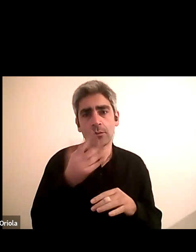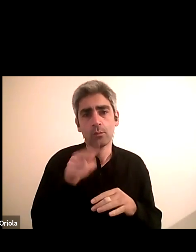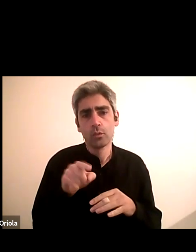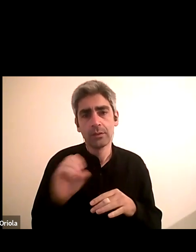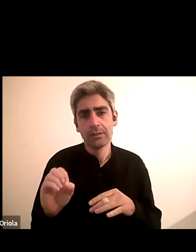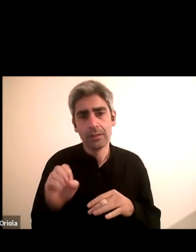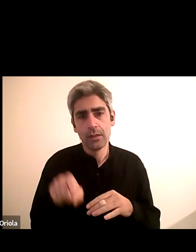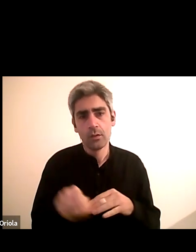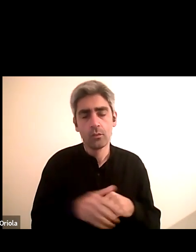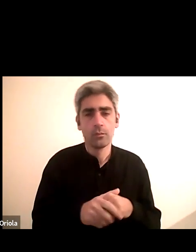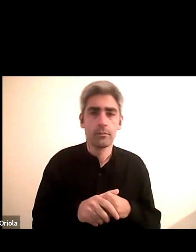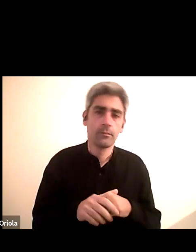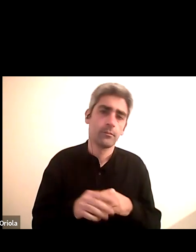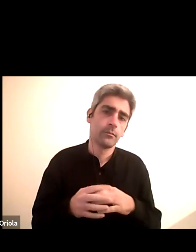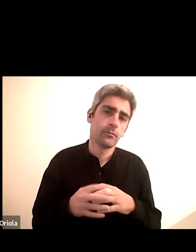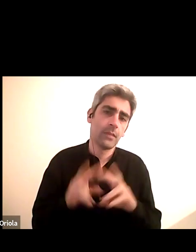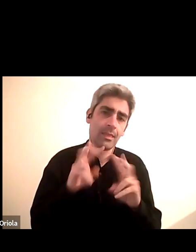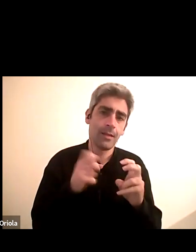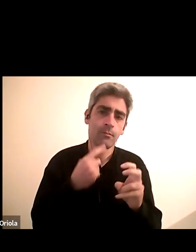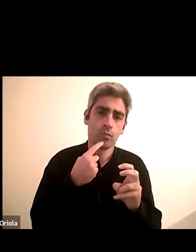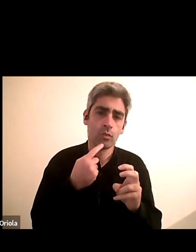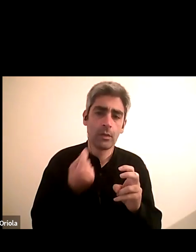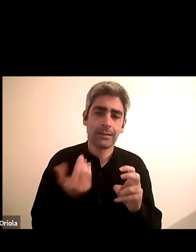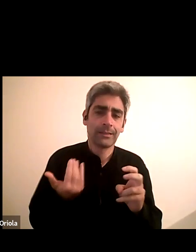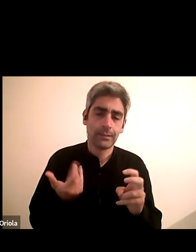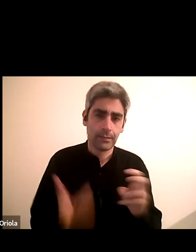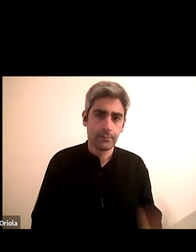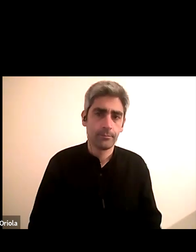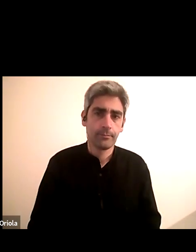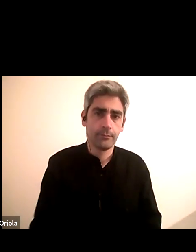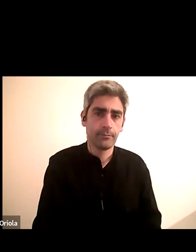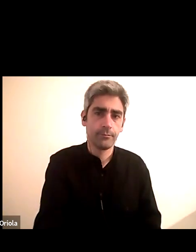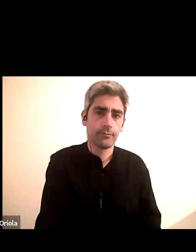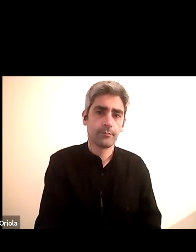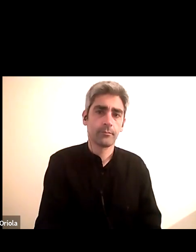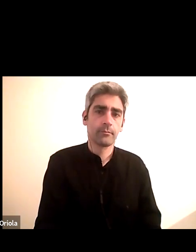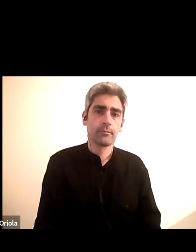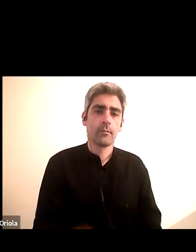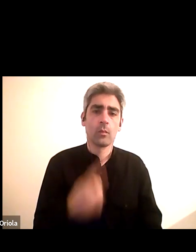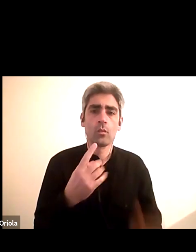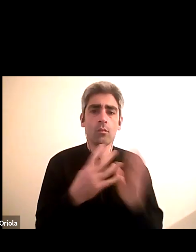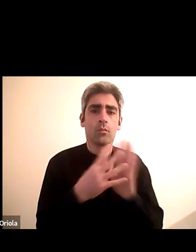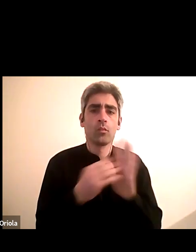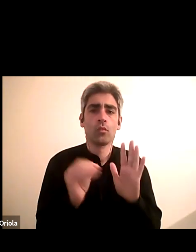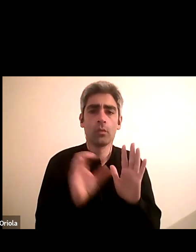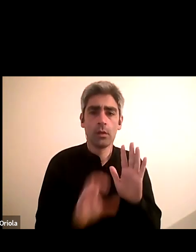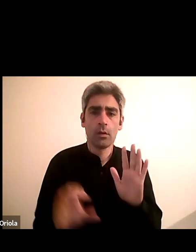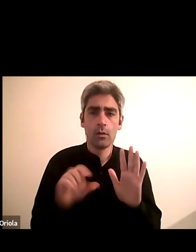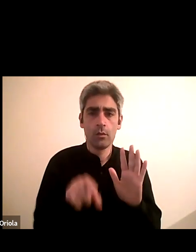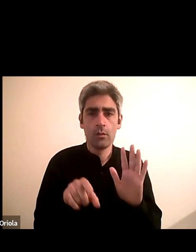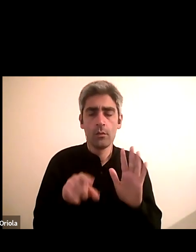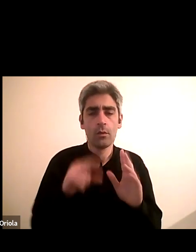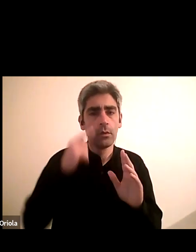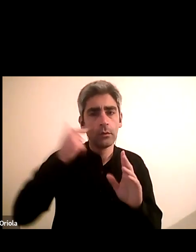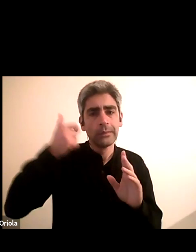5.0 é um tema muitíssimo recente e é um paradigma que